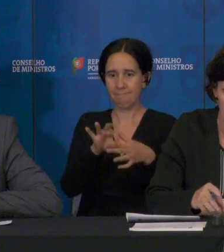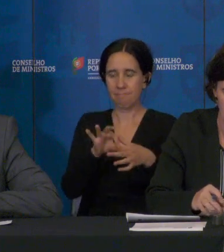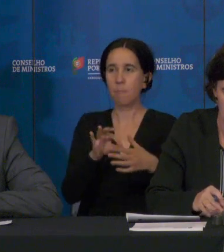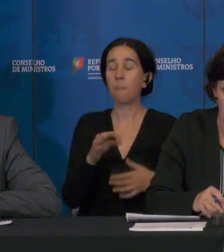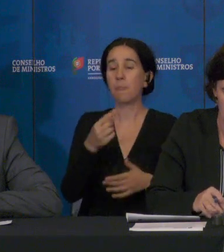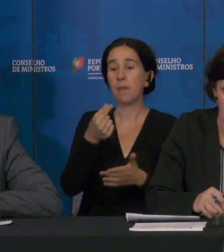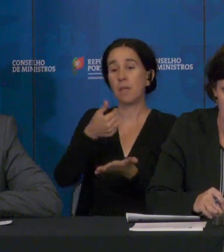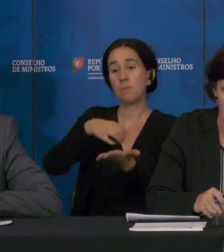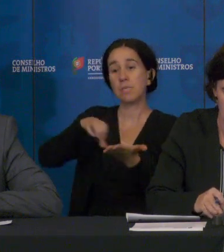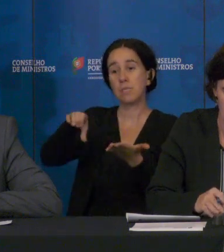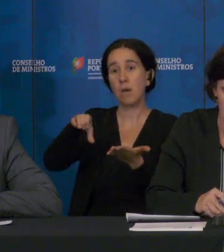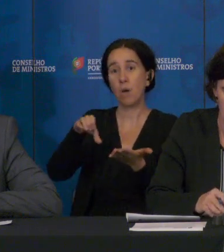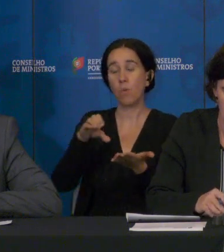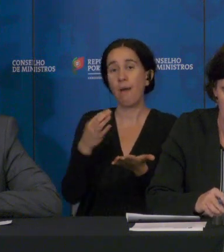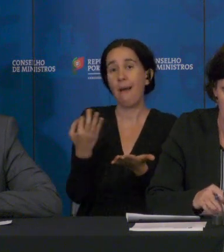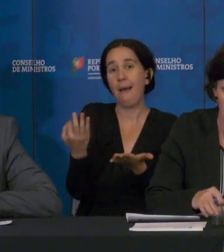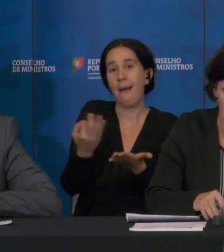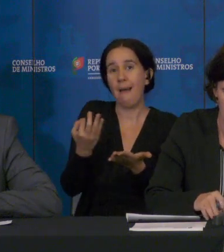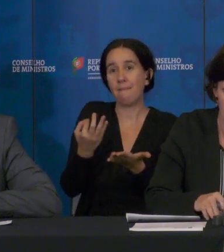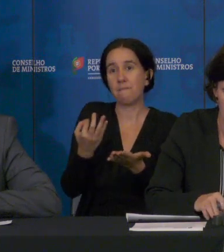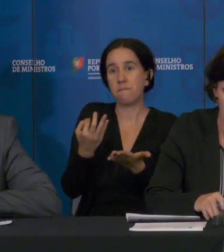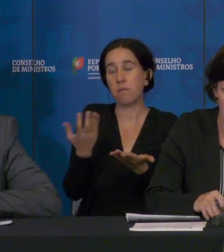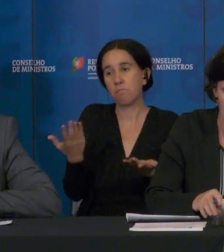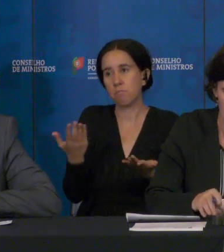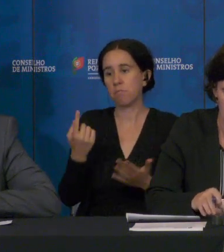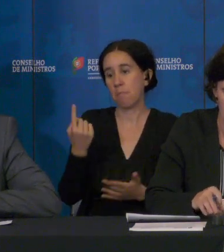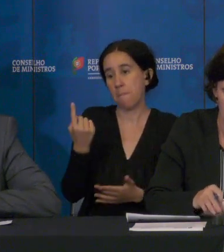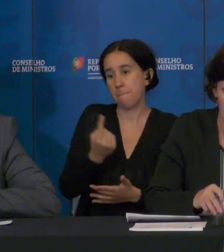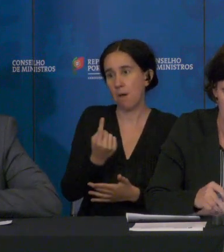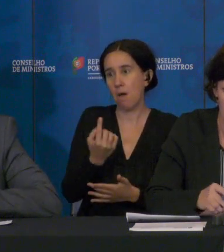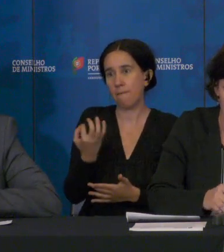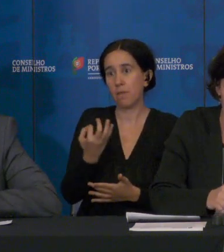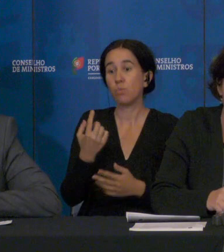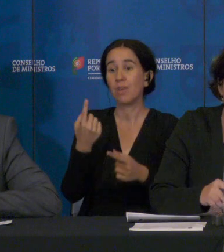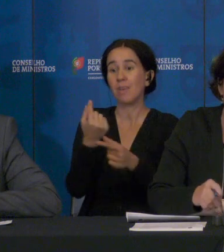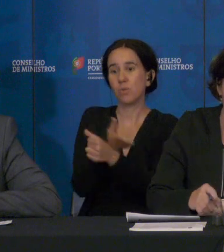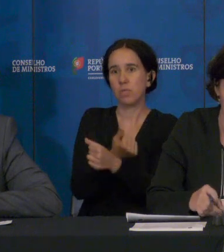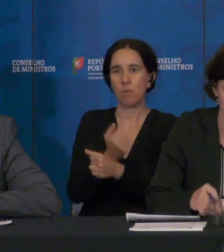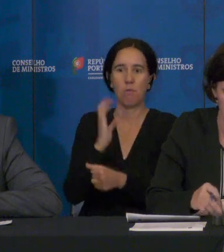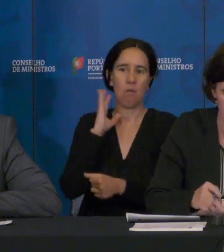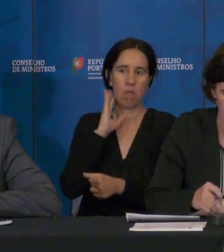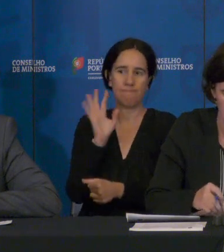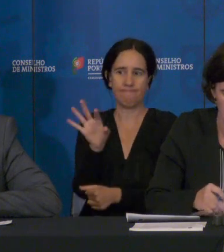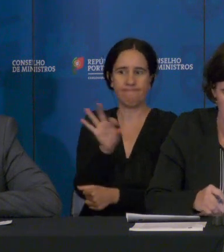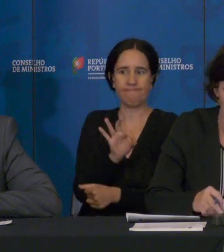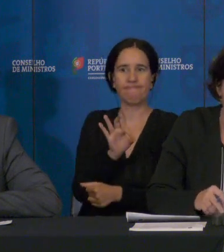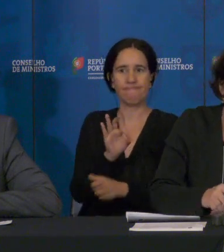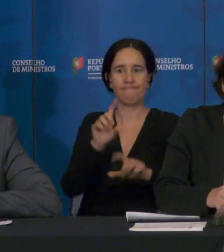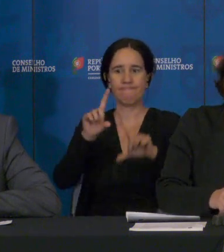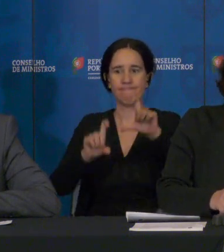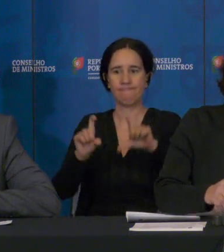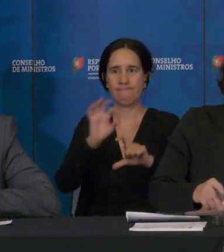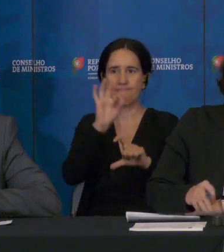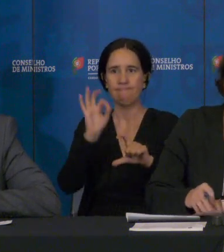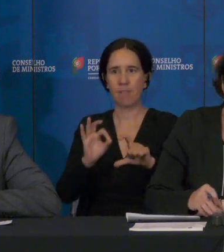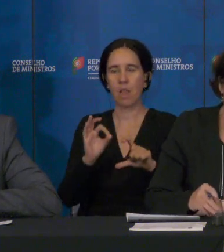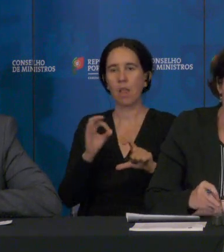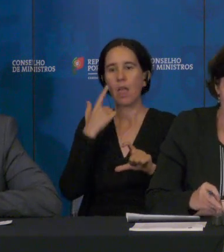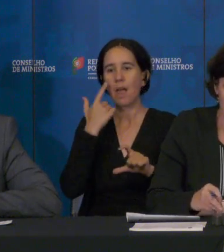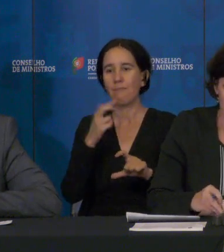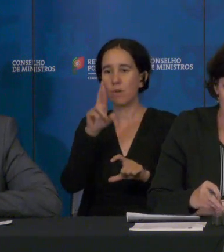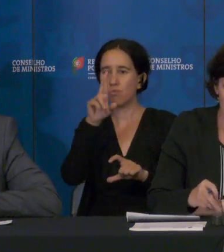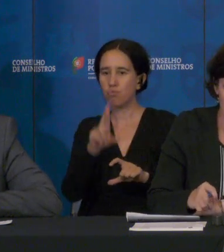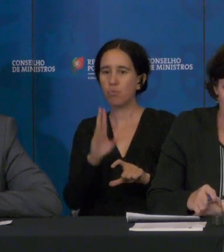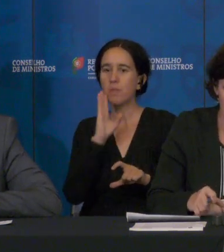indemnização, portanto, se decorrerá, que é devida pela aquisição forçada desta participação, decorrerá do valor